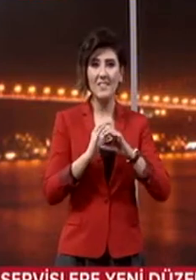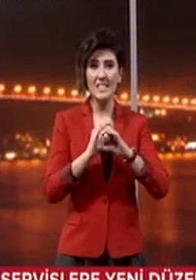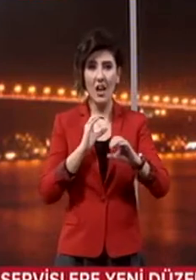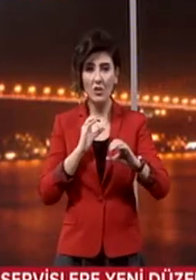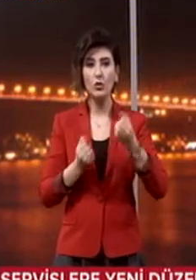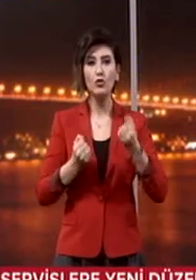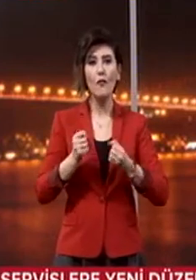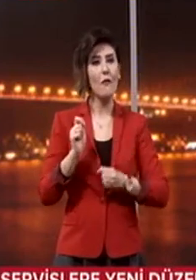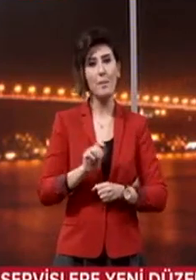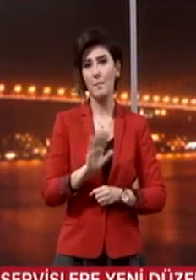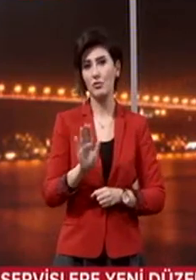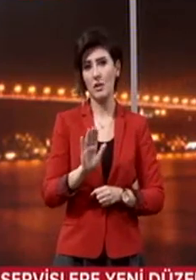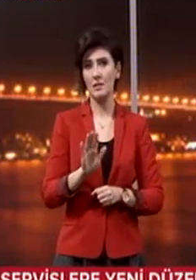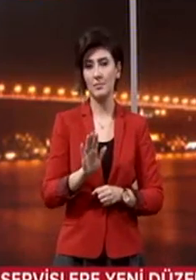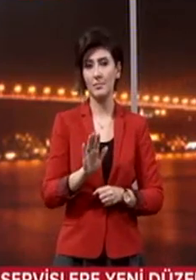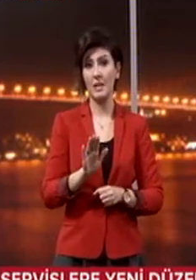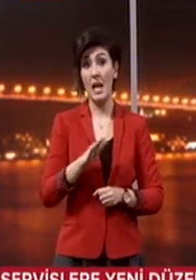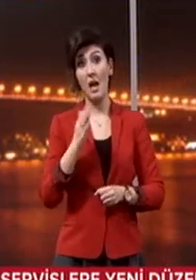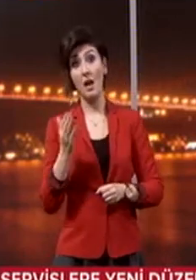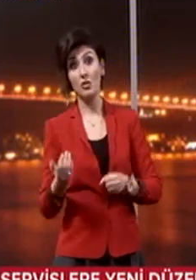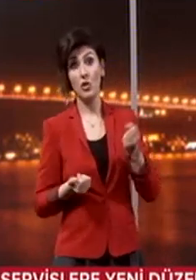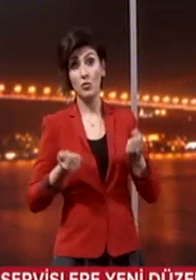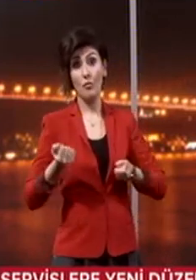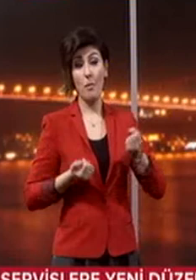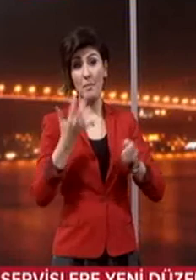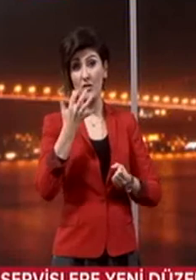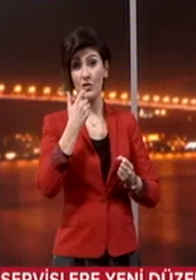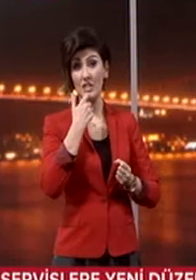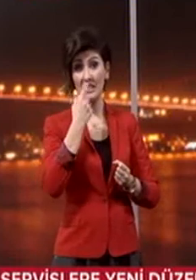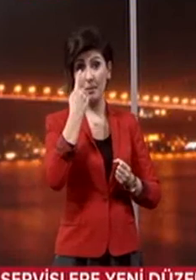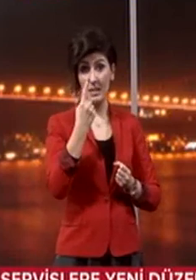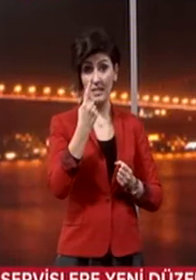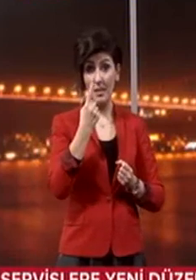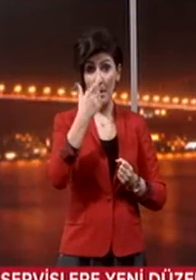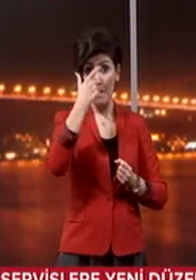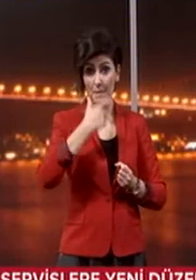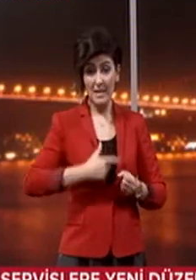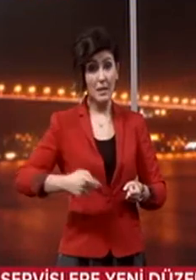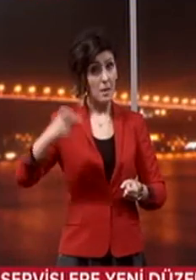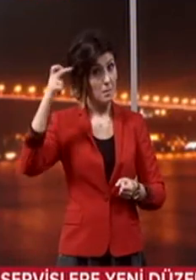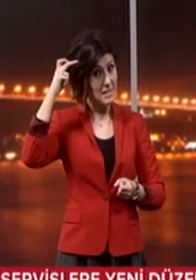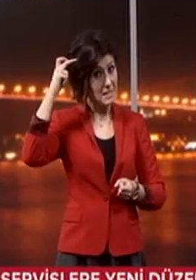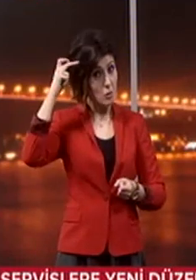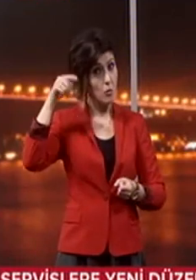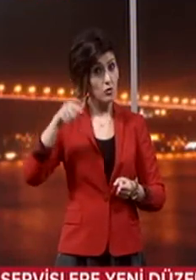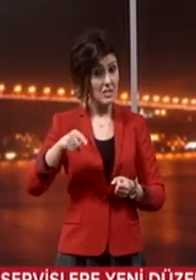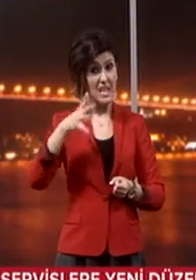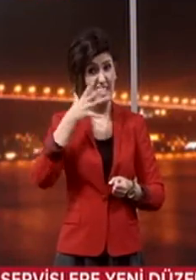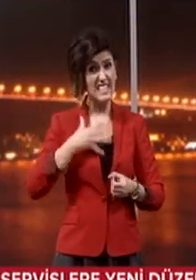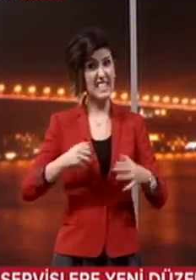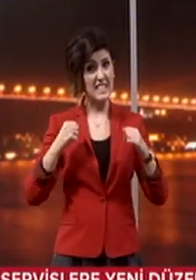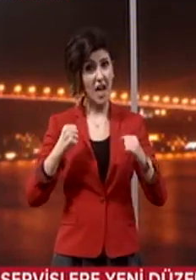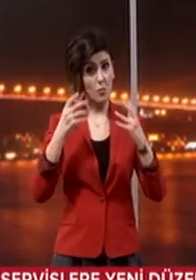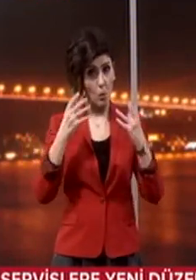araçlarında şoförlük yapamayacak. Ayrıca şoförlerin 5 yılda bir bedeni ve psikoteknik açıdan